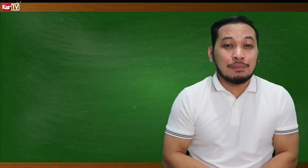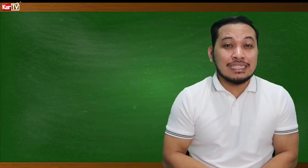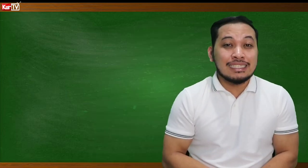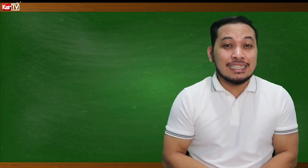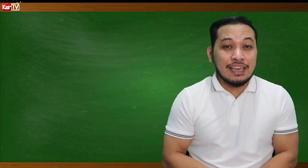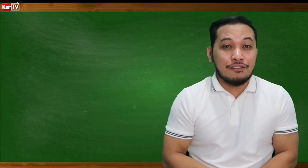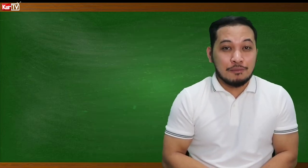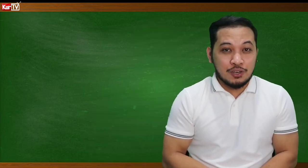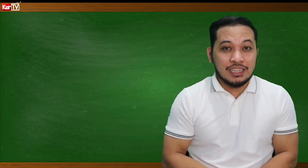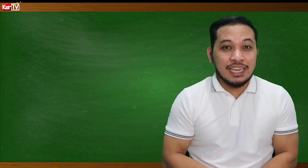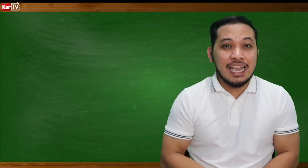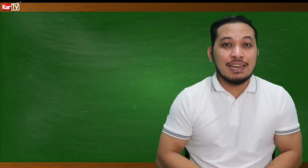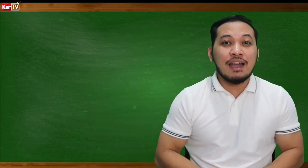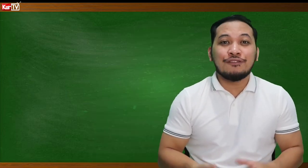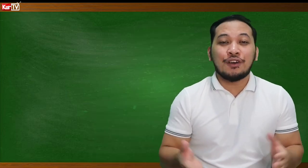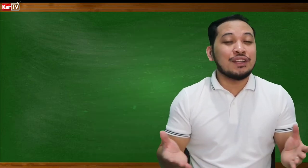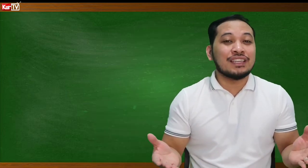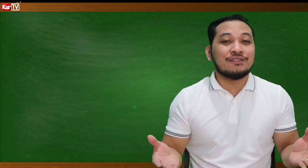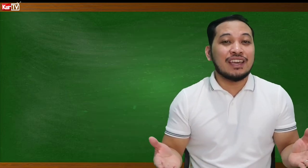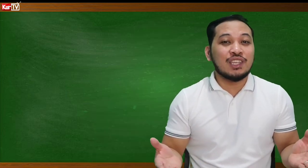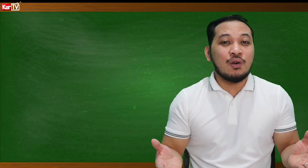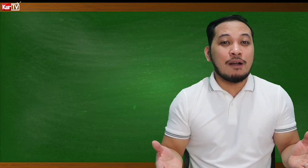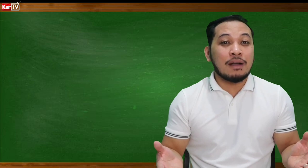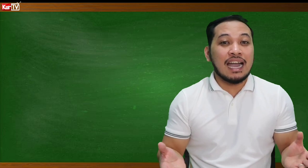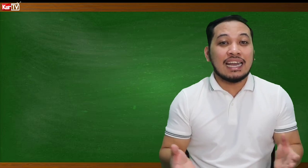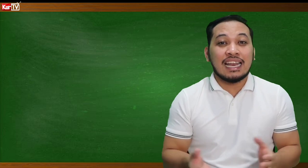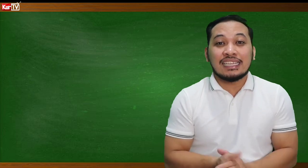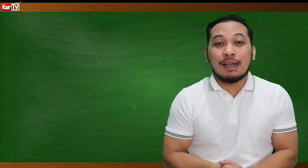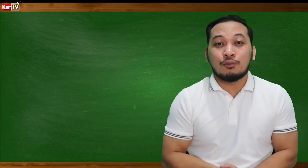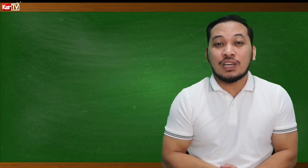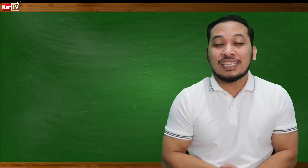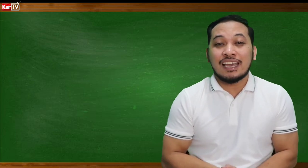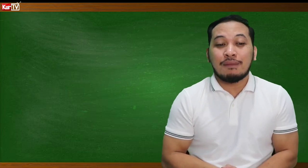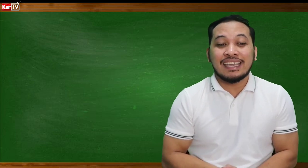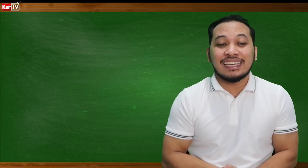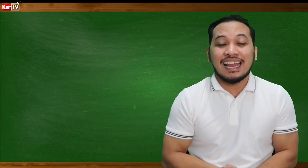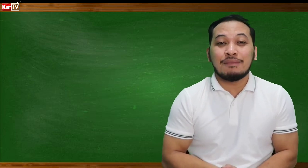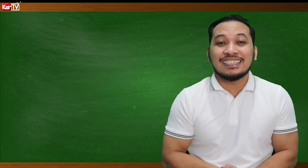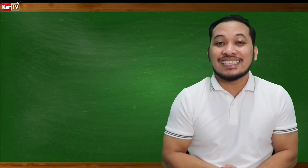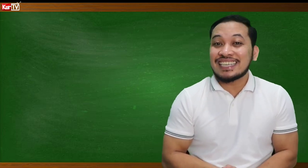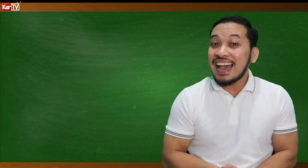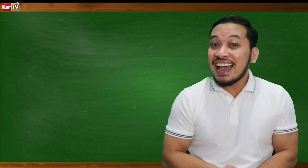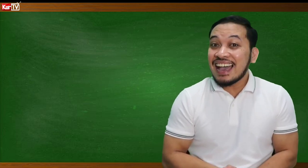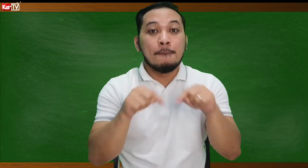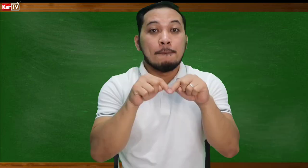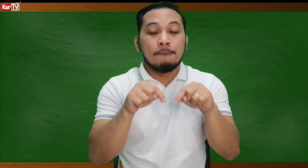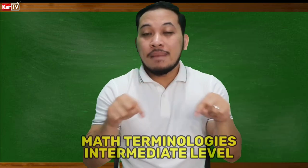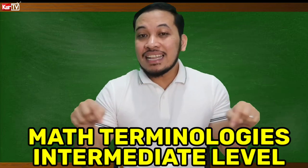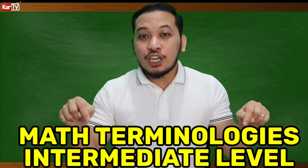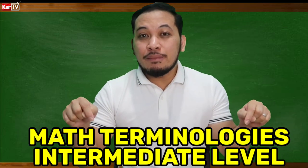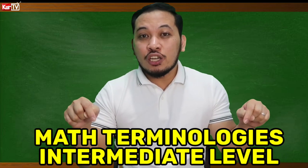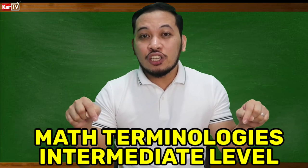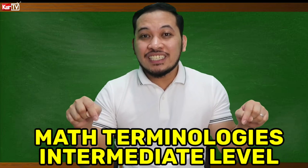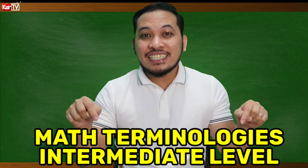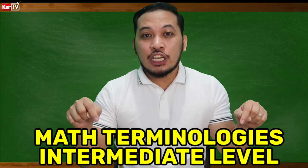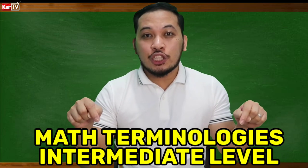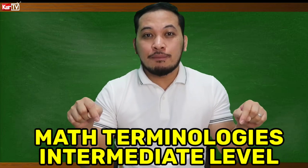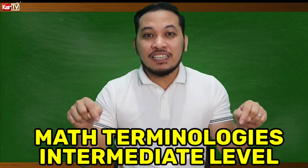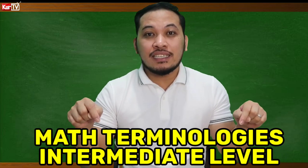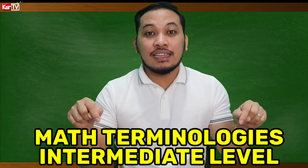kapatid sa deaf community. Kaya naman, for today's video, ang pag-aaralan nga po natin ay may kinalaman sa Math Terminologies Intermediate